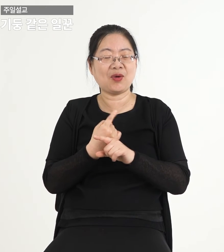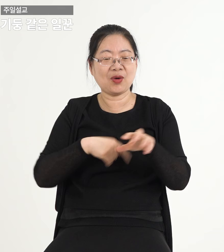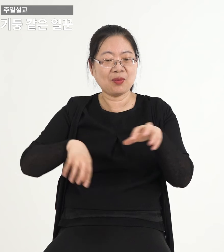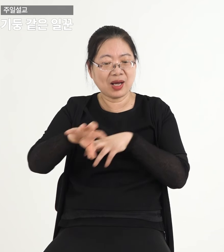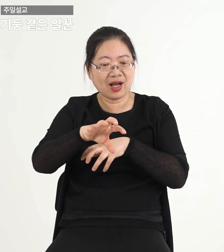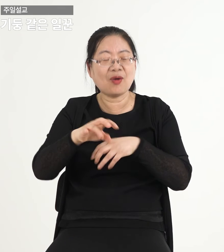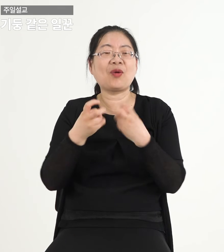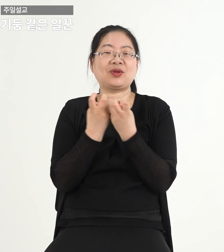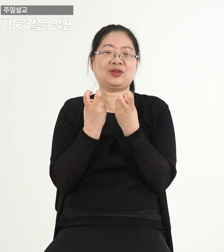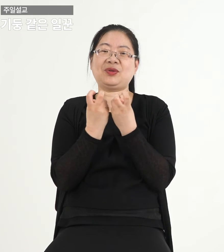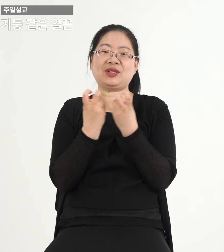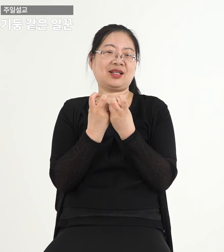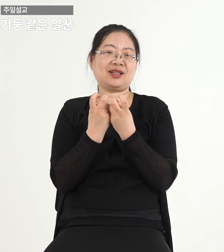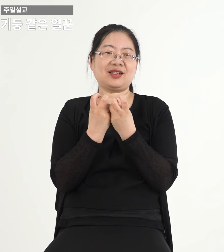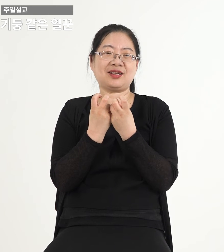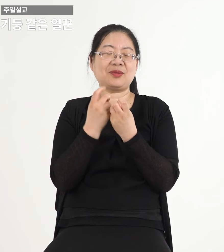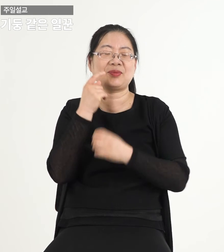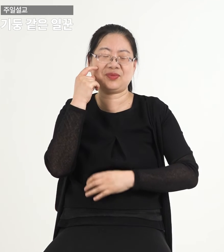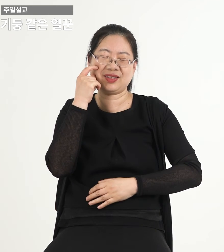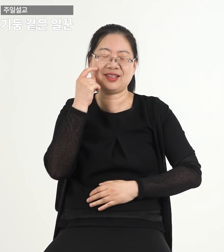수 있겠어요?